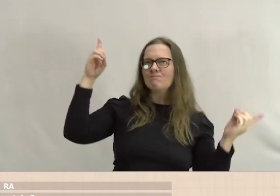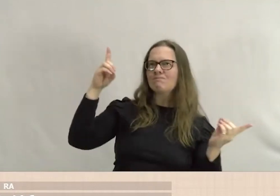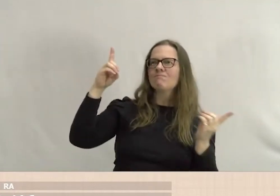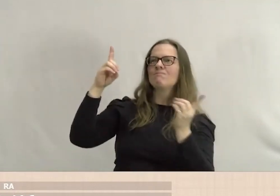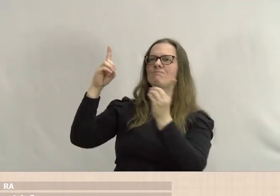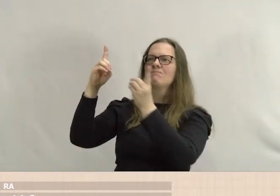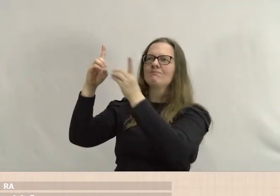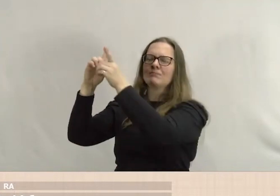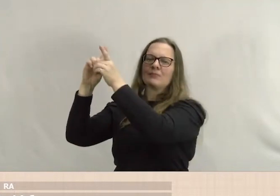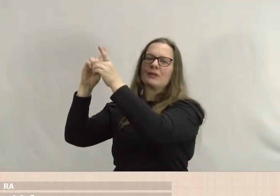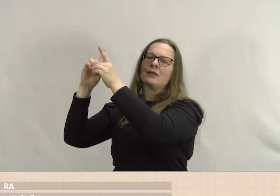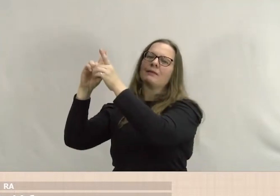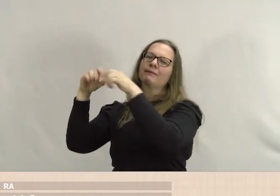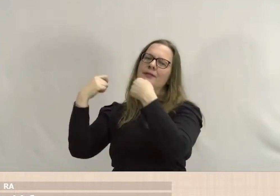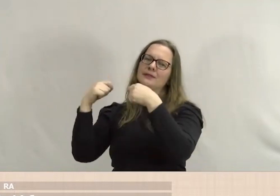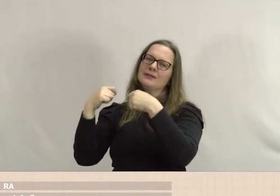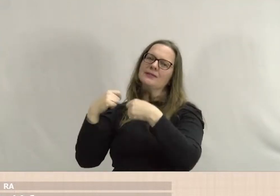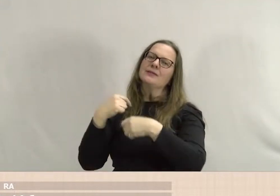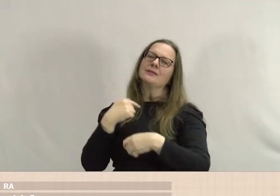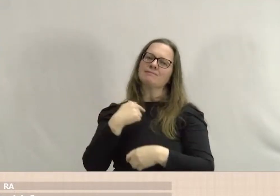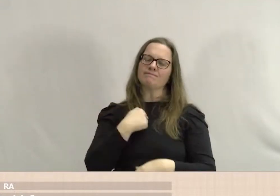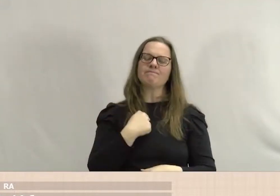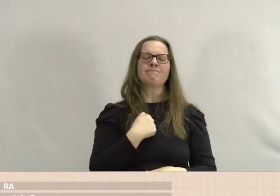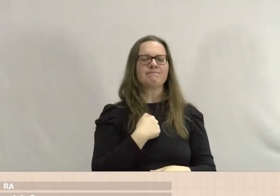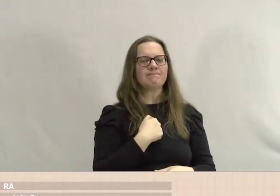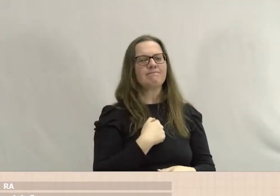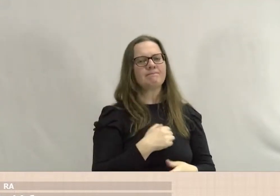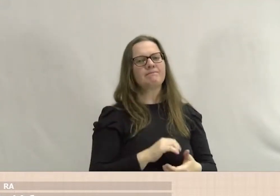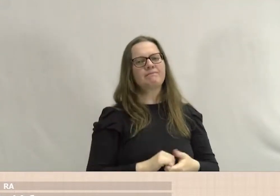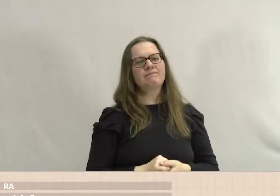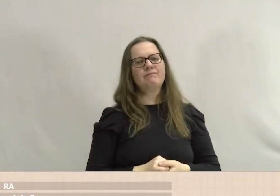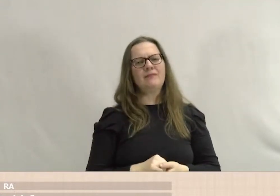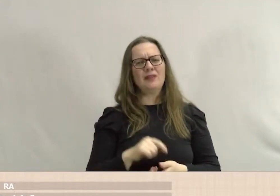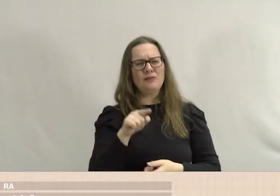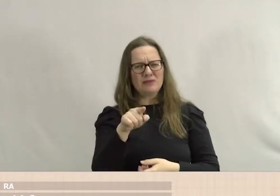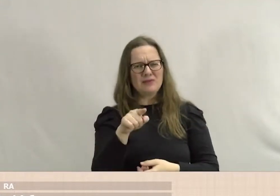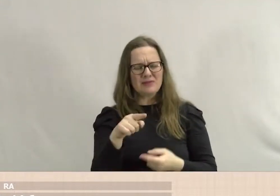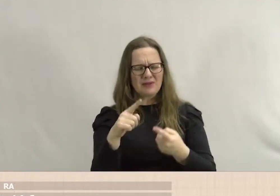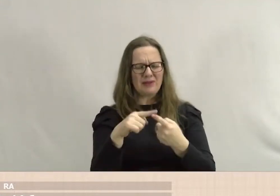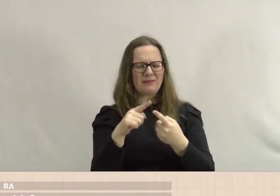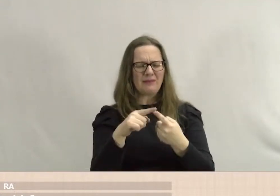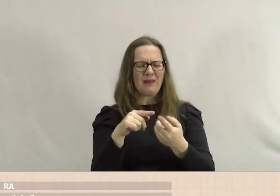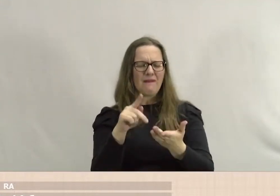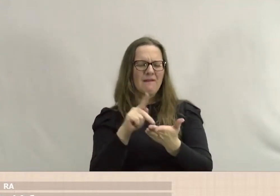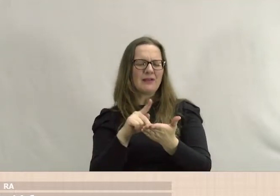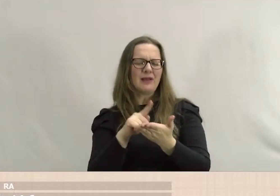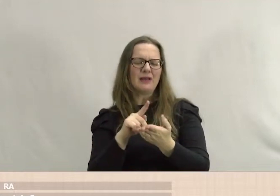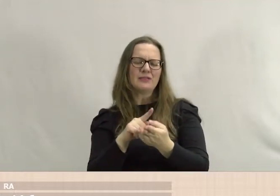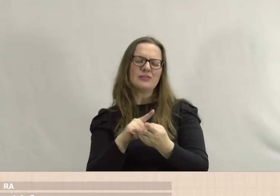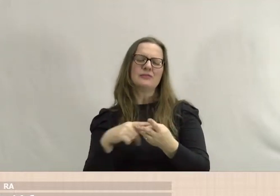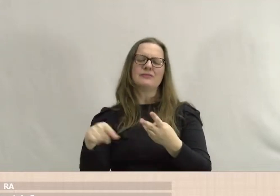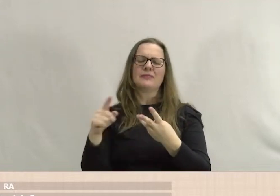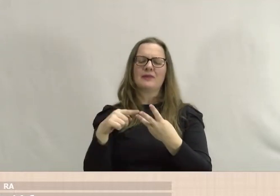mim. Você que não tem a verdade, você não vai ao Pai, que é a única verdade.